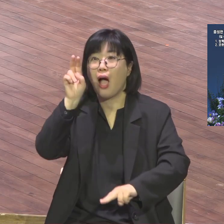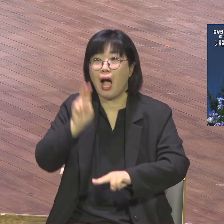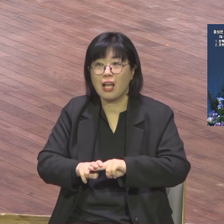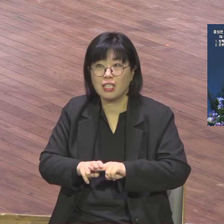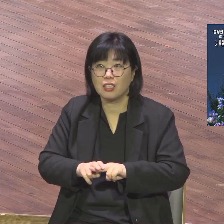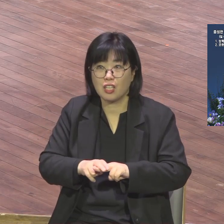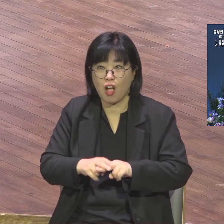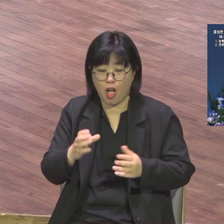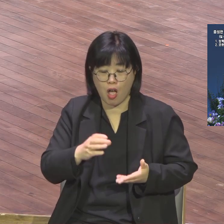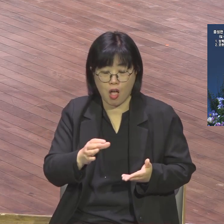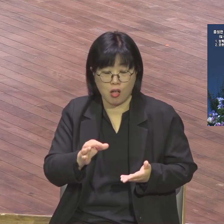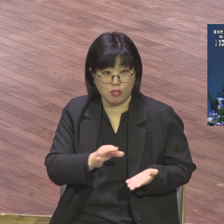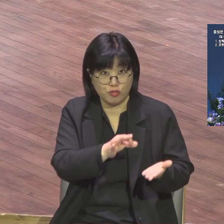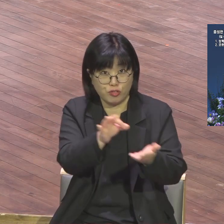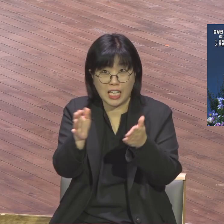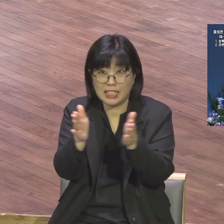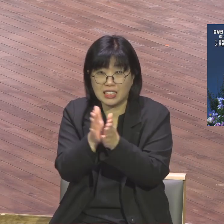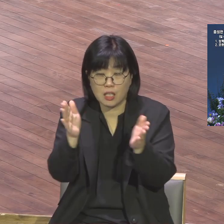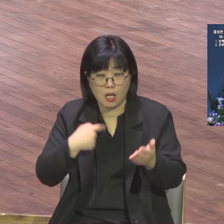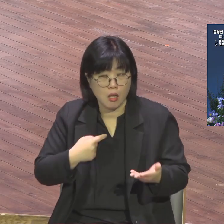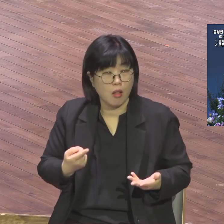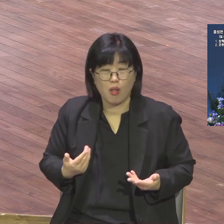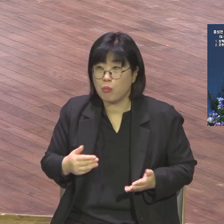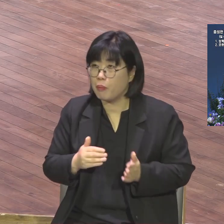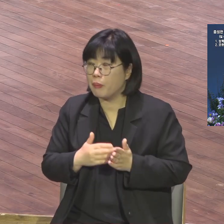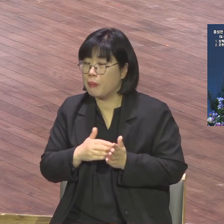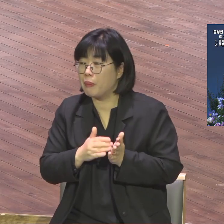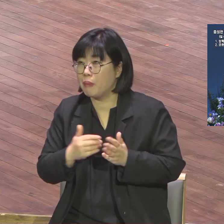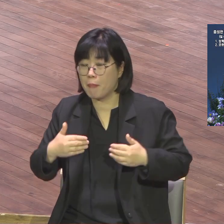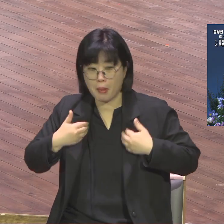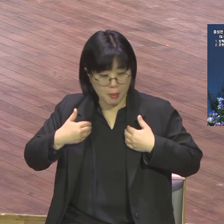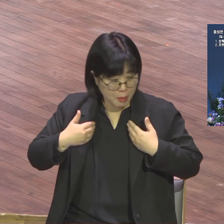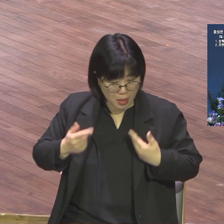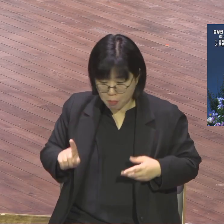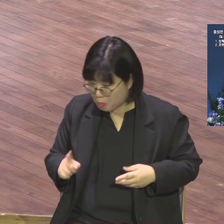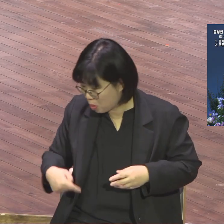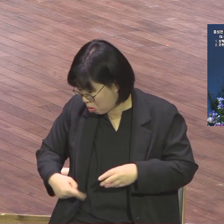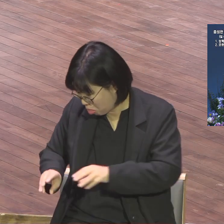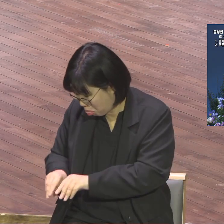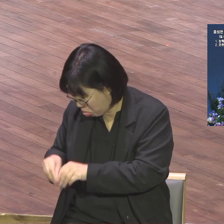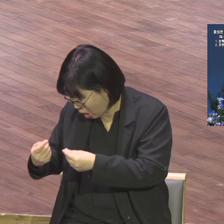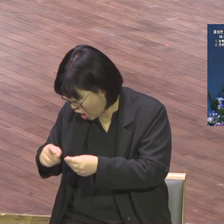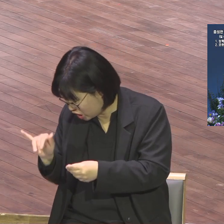미리 하나 드릴 예물을 미리 준비해서 기도하면서 감격하면서